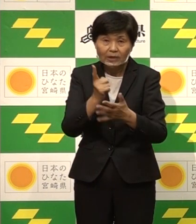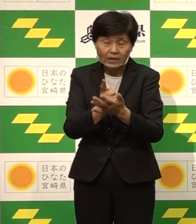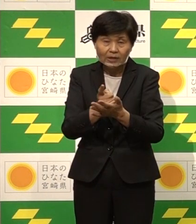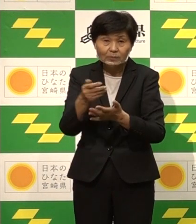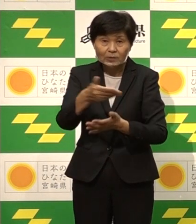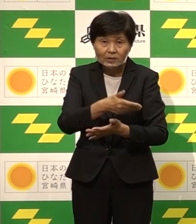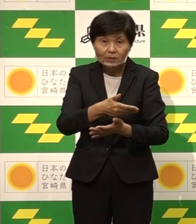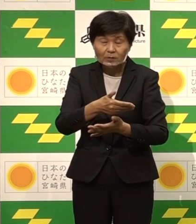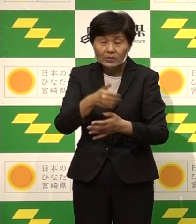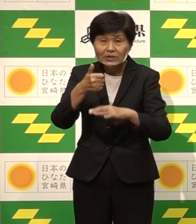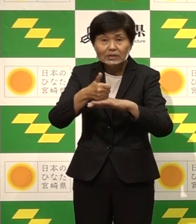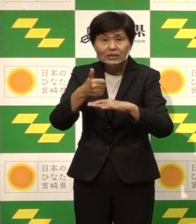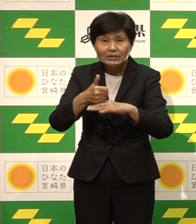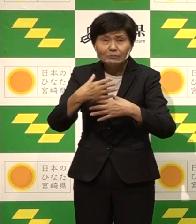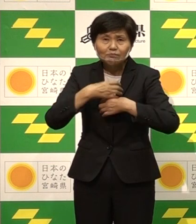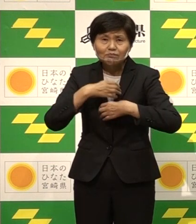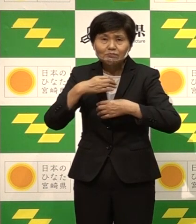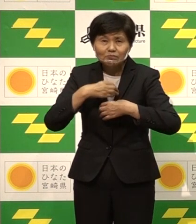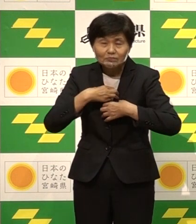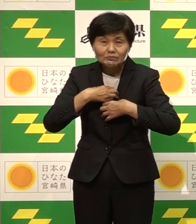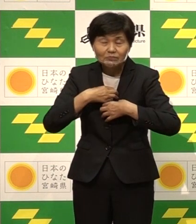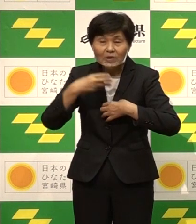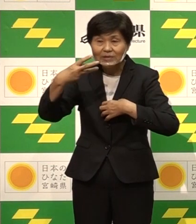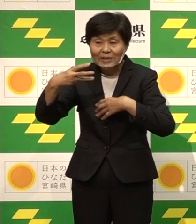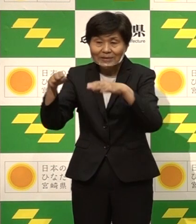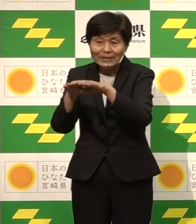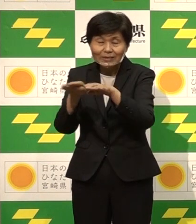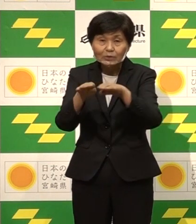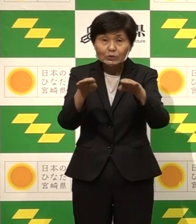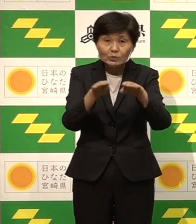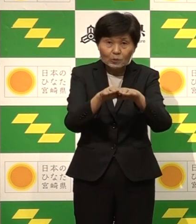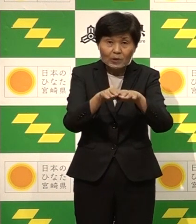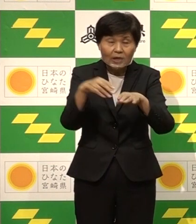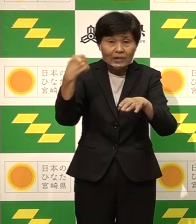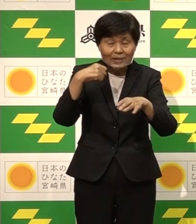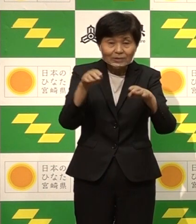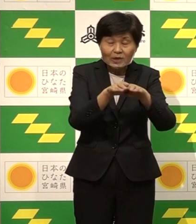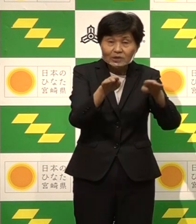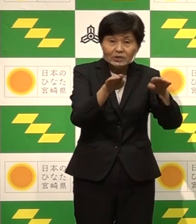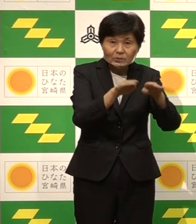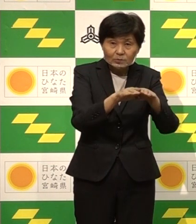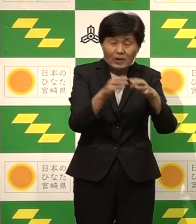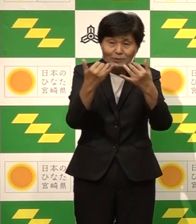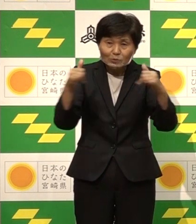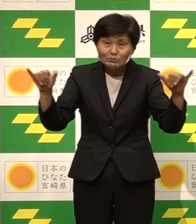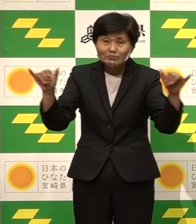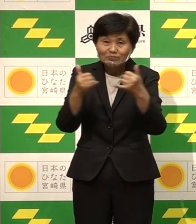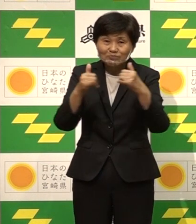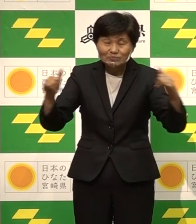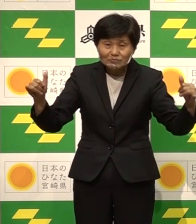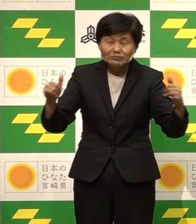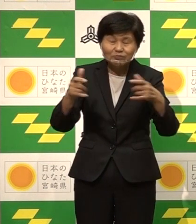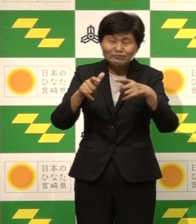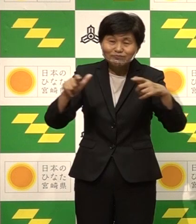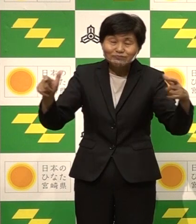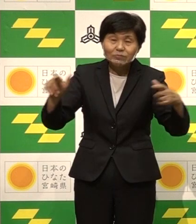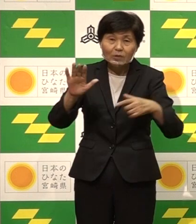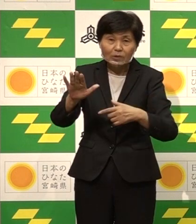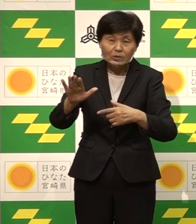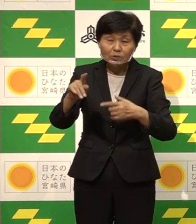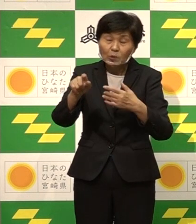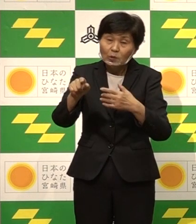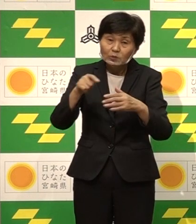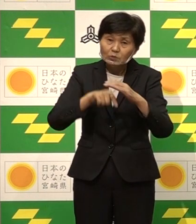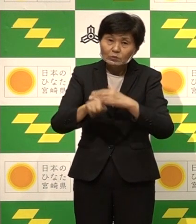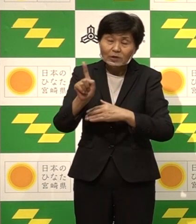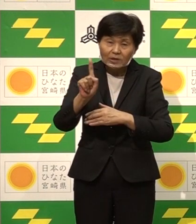危惧していらっしゃる3連休とか夏休みというのは結局人流が増える、でその人流が増えるってどういうことかっていうと、みんなが多分マスクを外